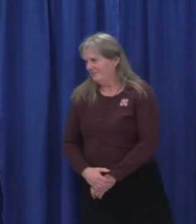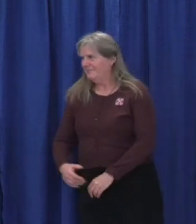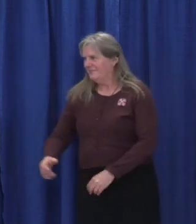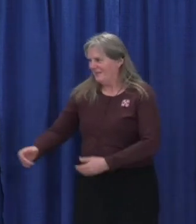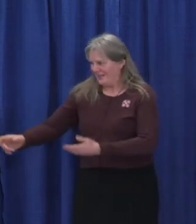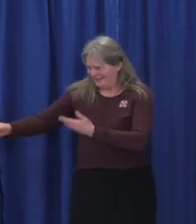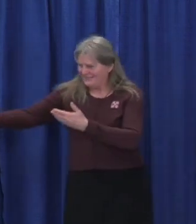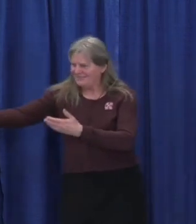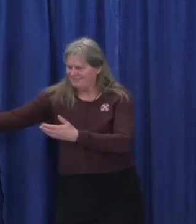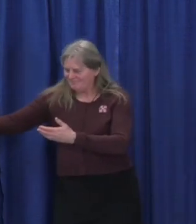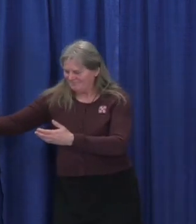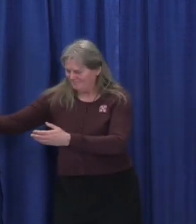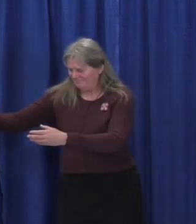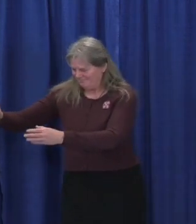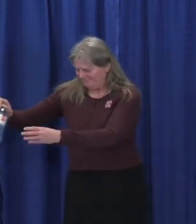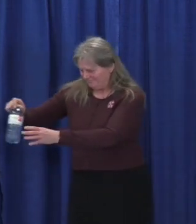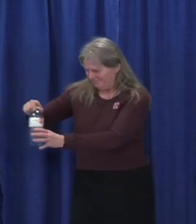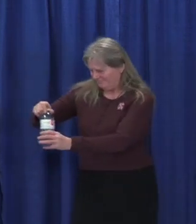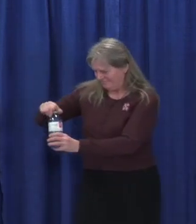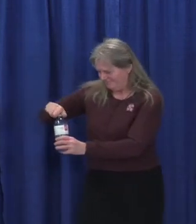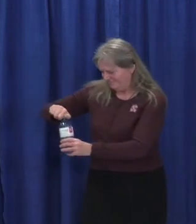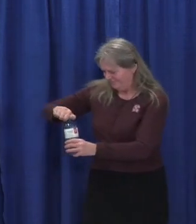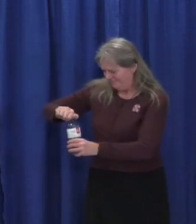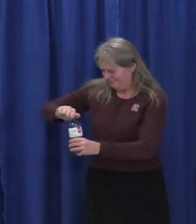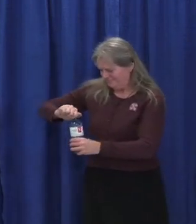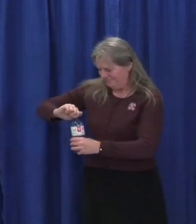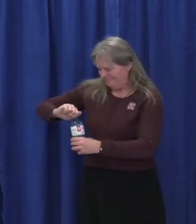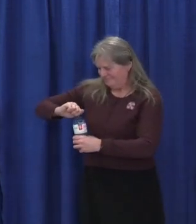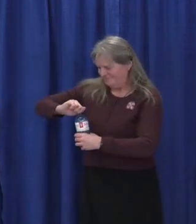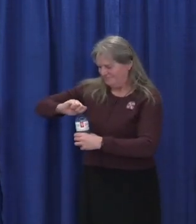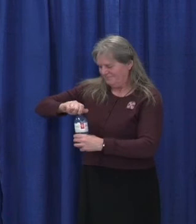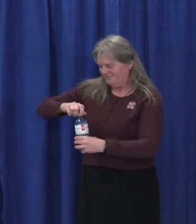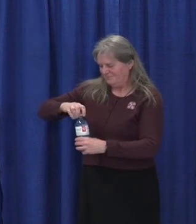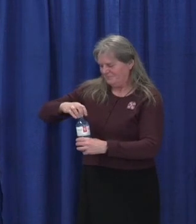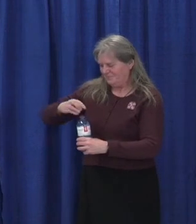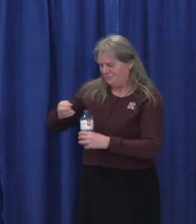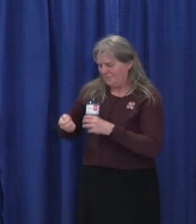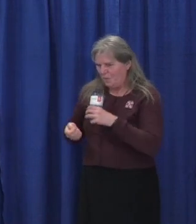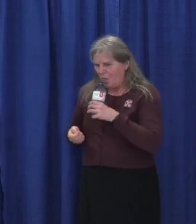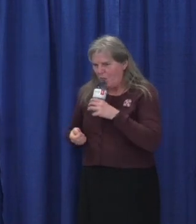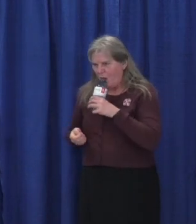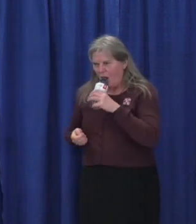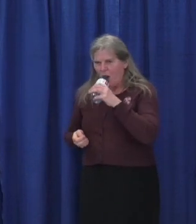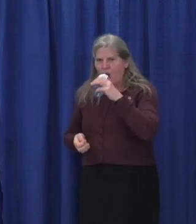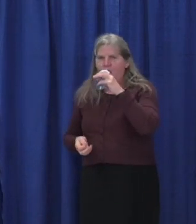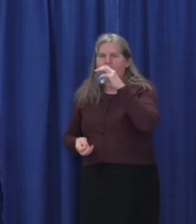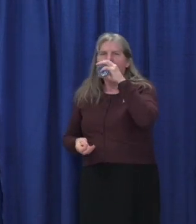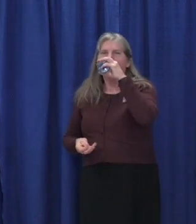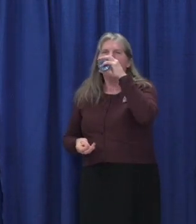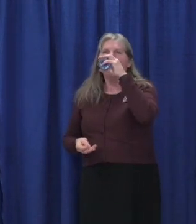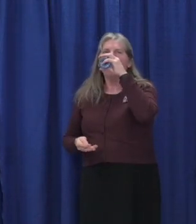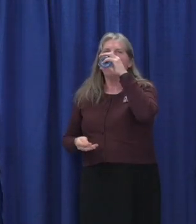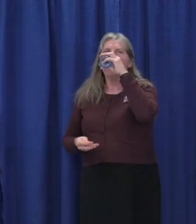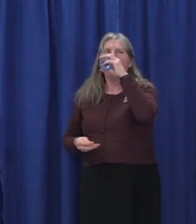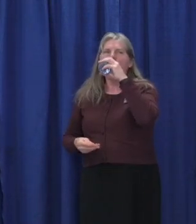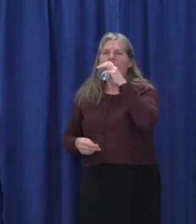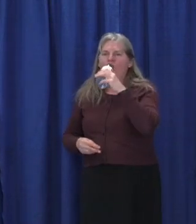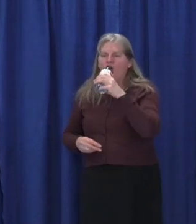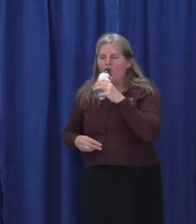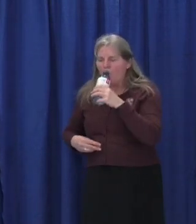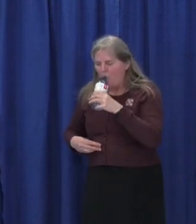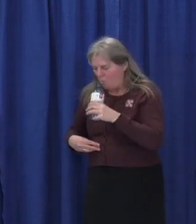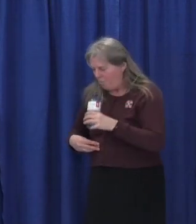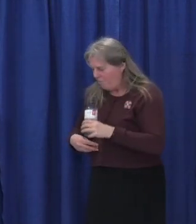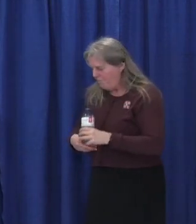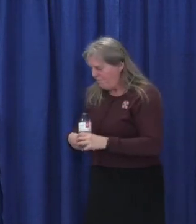voit les cas qui sont pas aussi sévères, mais on voit aussi des gens qui arrivent à l'hôpital, etc.